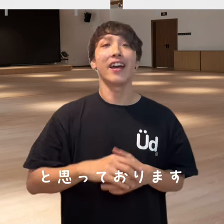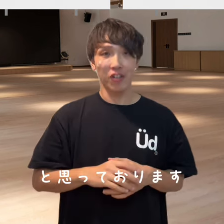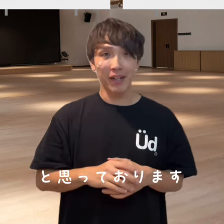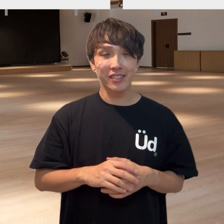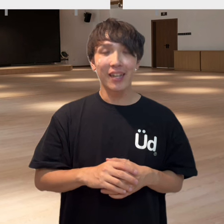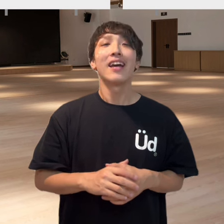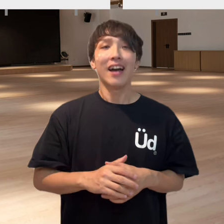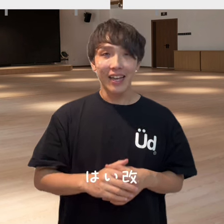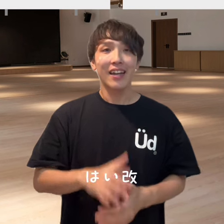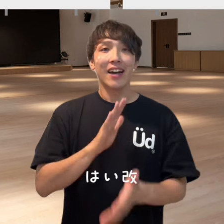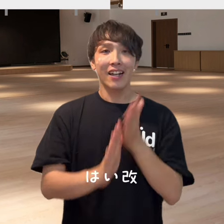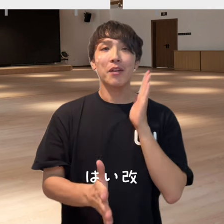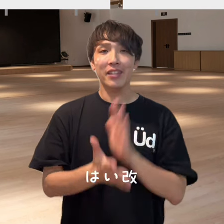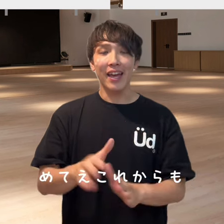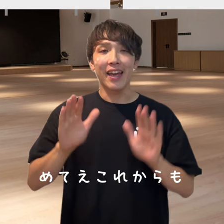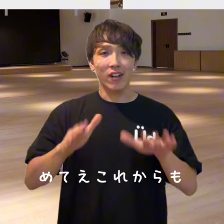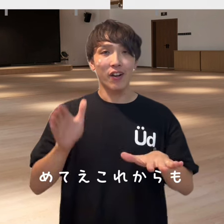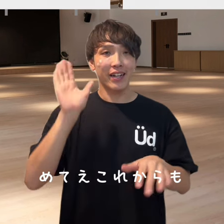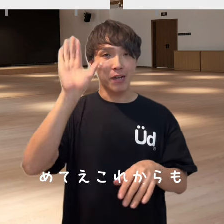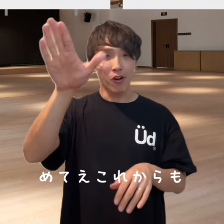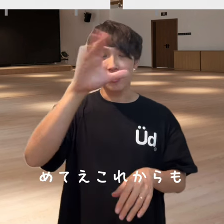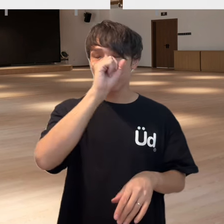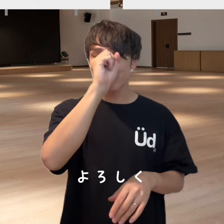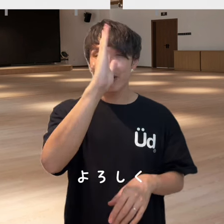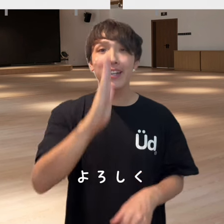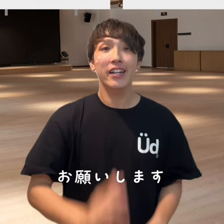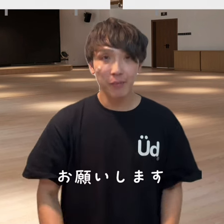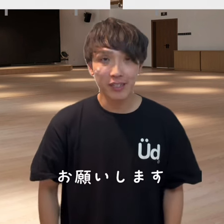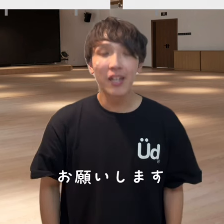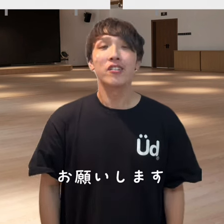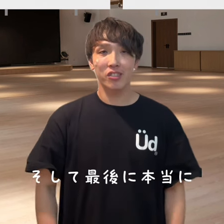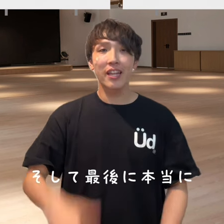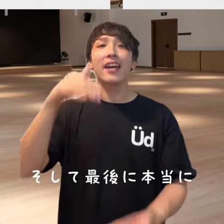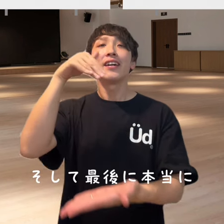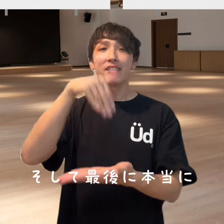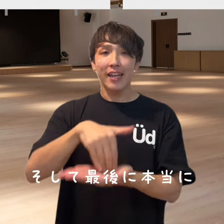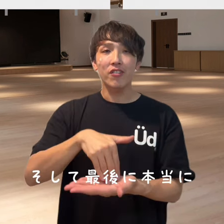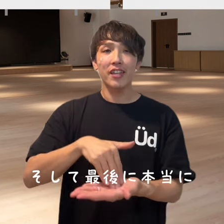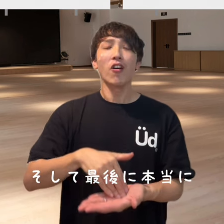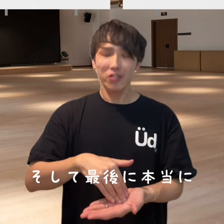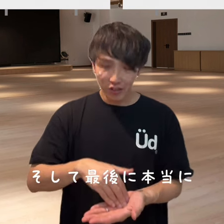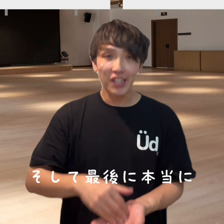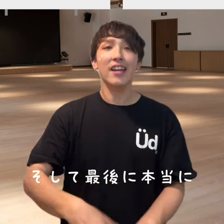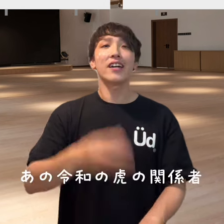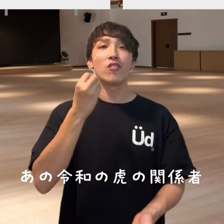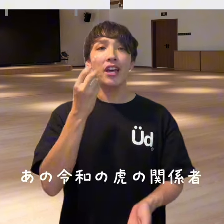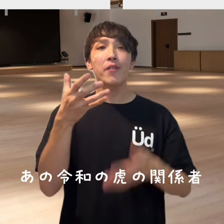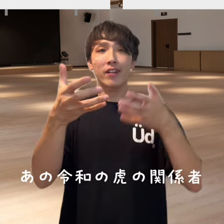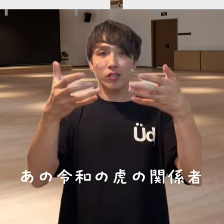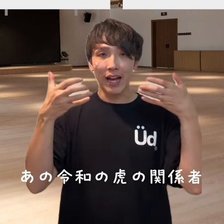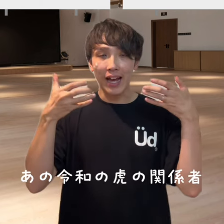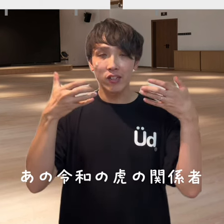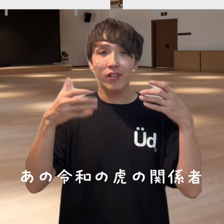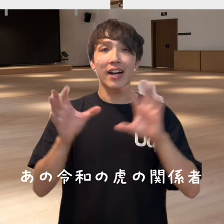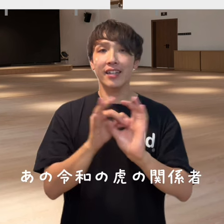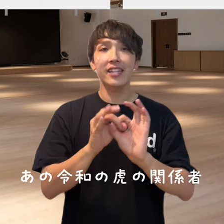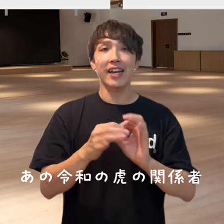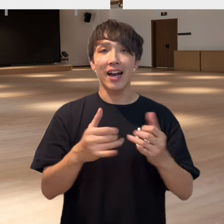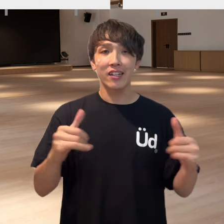ております。はい、改めてこれからもよろしくお願いします。そして最後に本当に令和の虎の関係者、そ